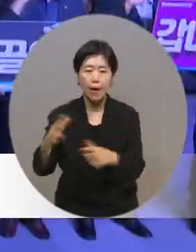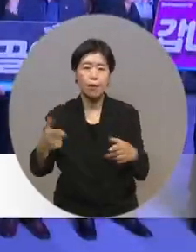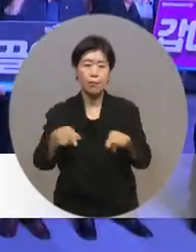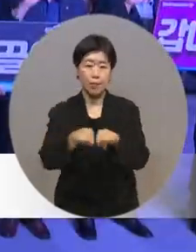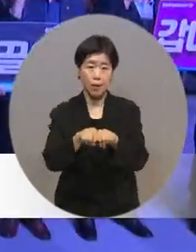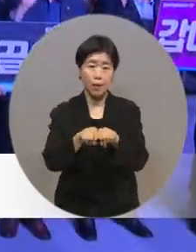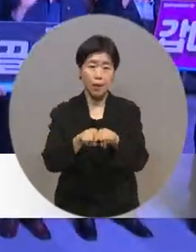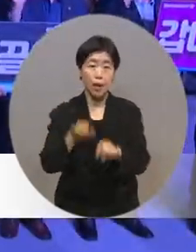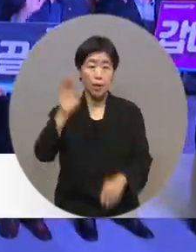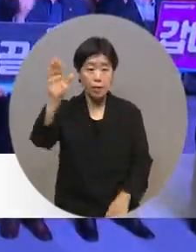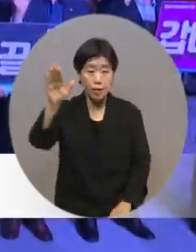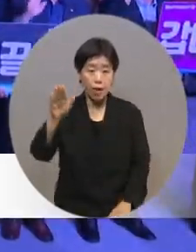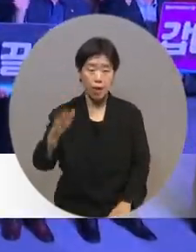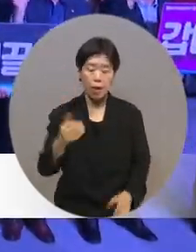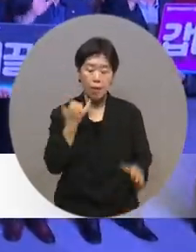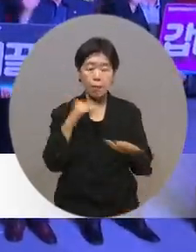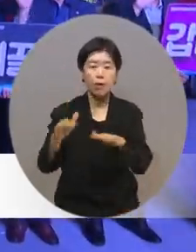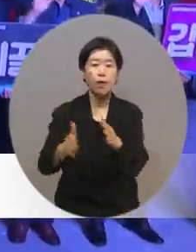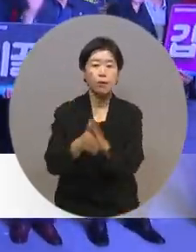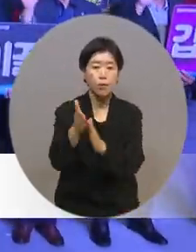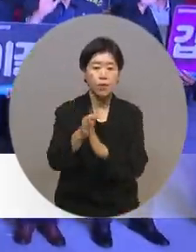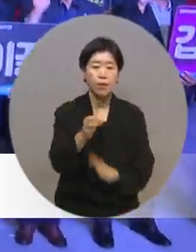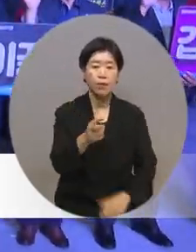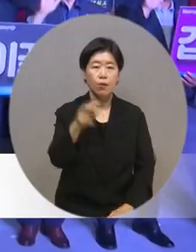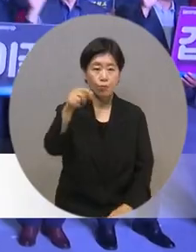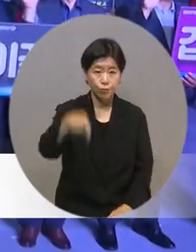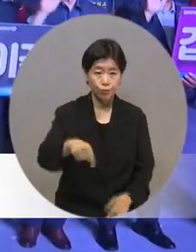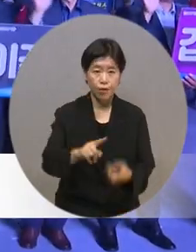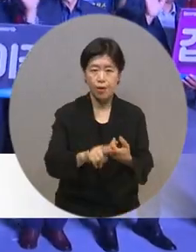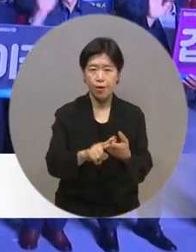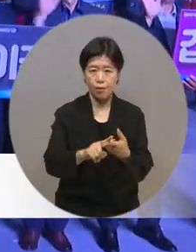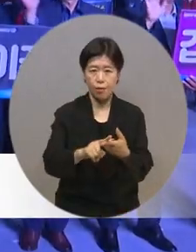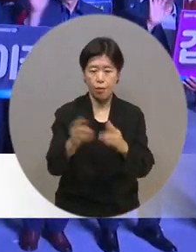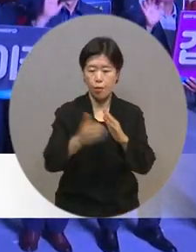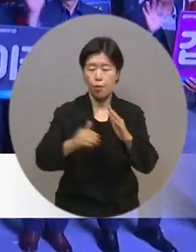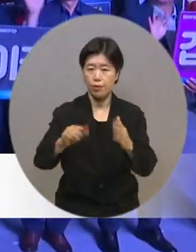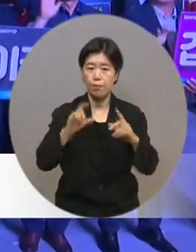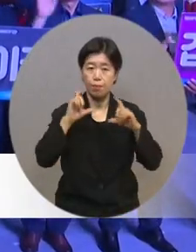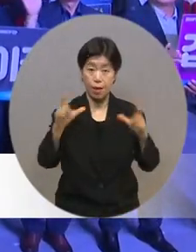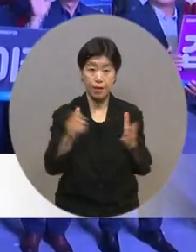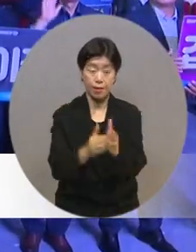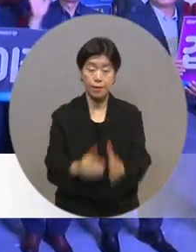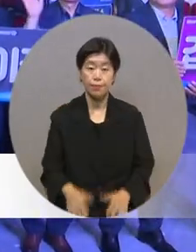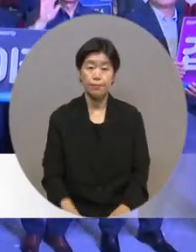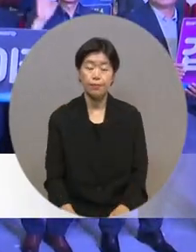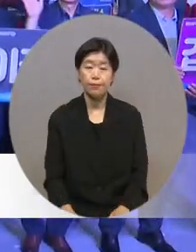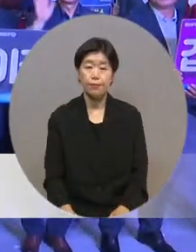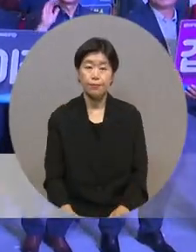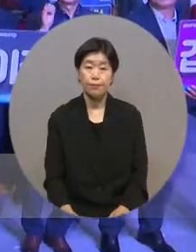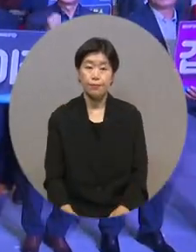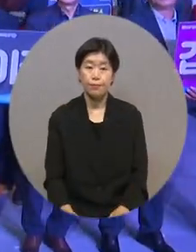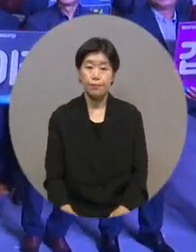미래 해양도시 여수를 대내외에 공식 선포했습니다.